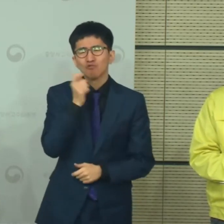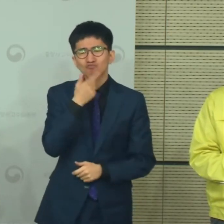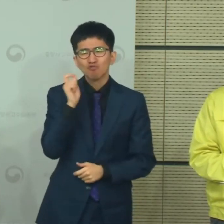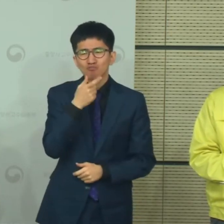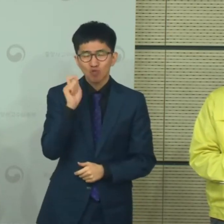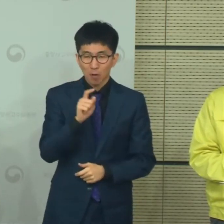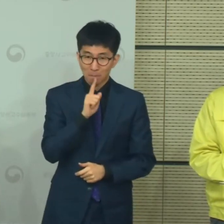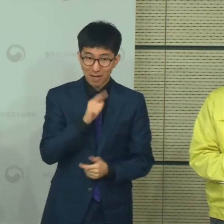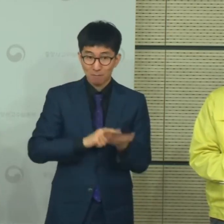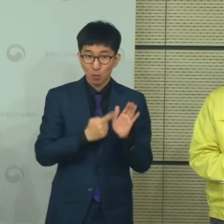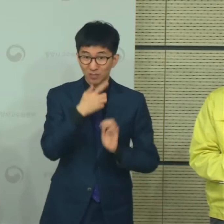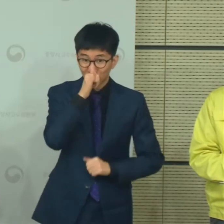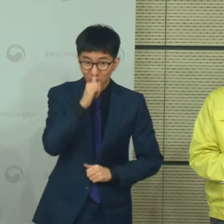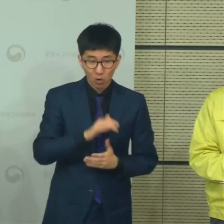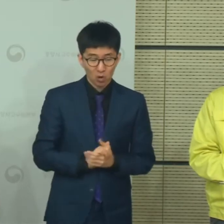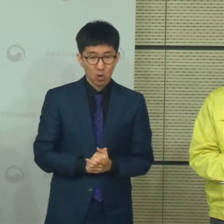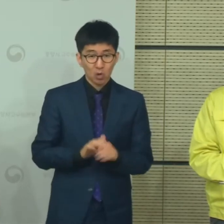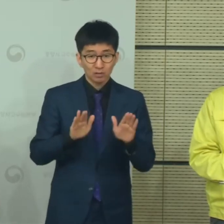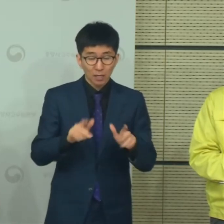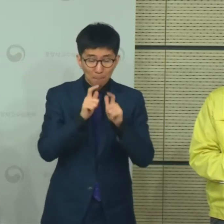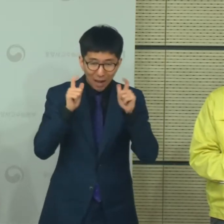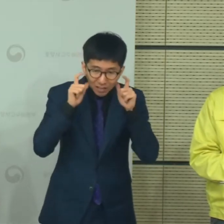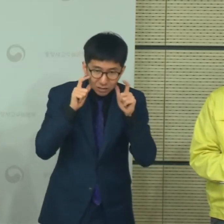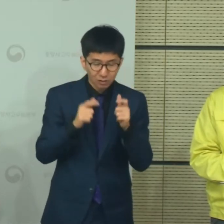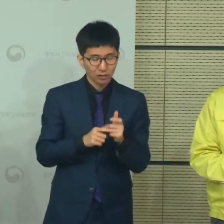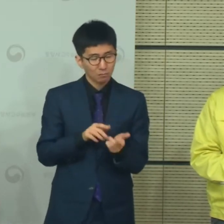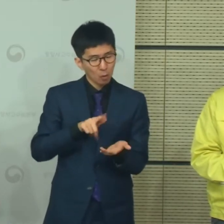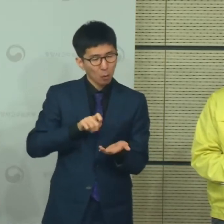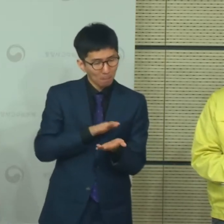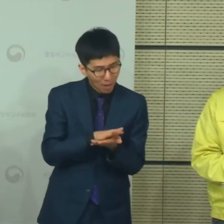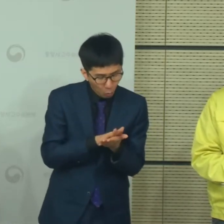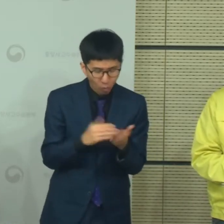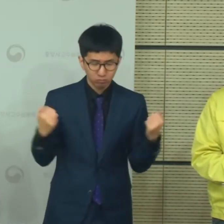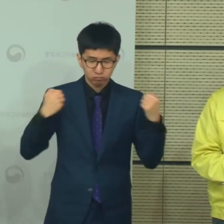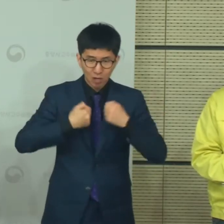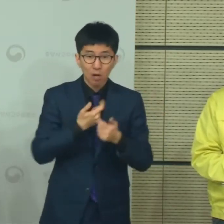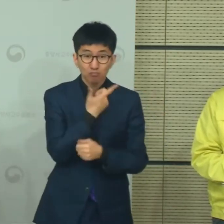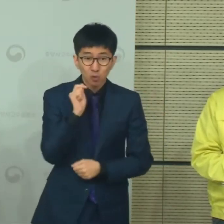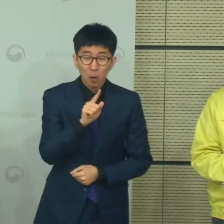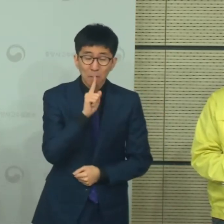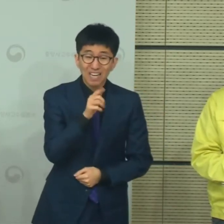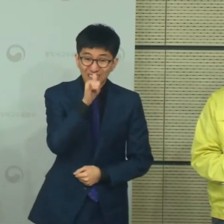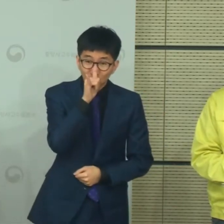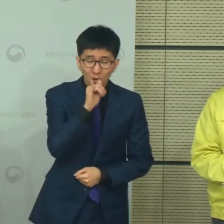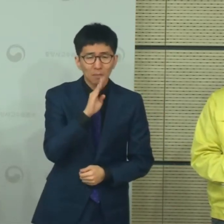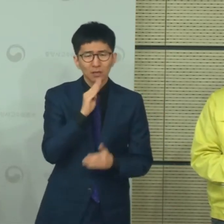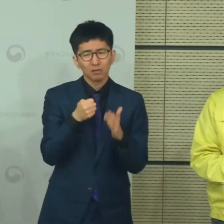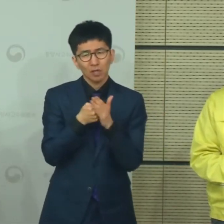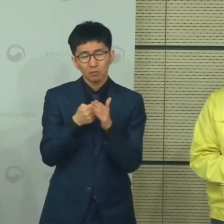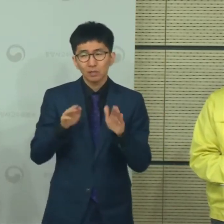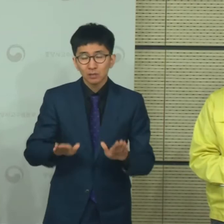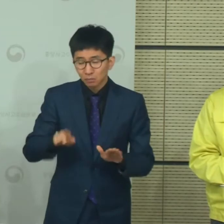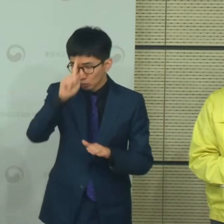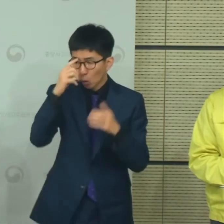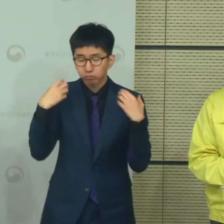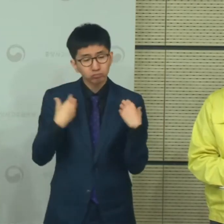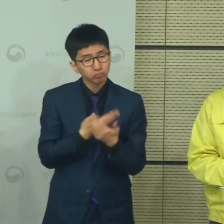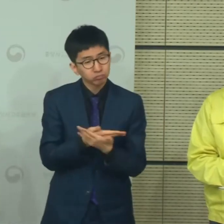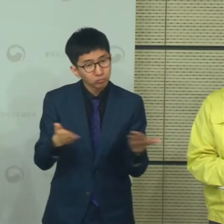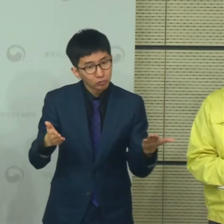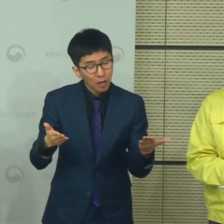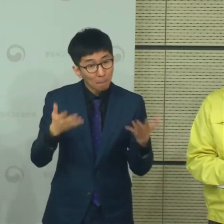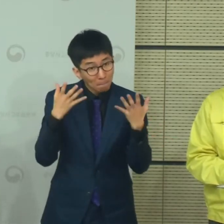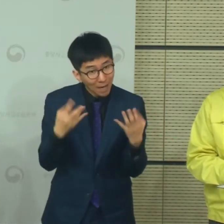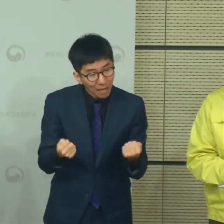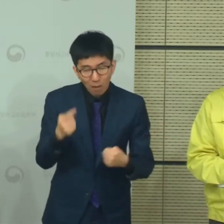하고 있는데요. 공공병원, 민간병원에 대한 정부 차원의 그 방호구 공급 현황이 어떤지 궁금합니다. 그리고